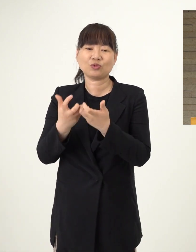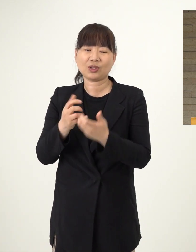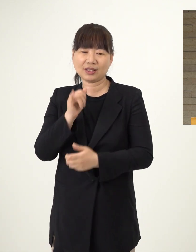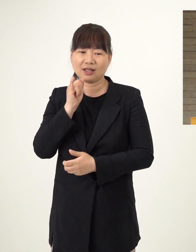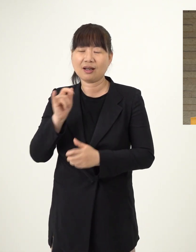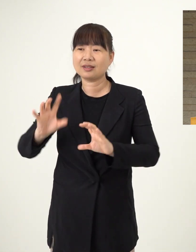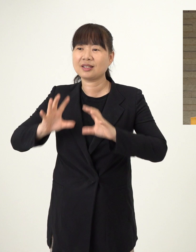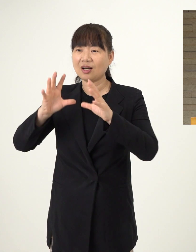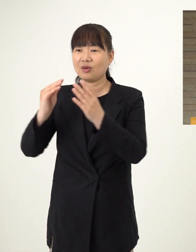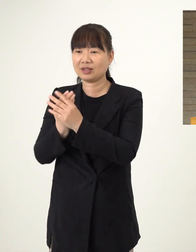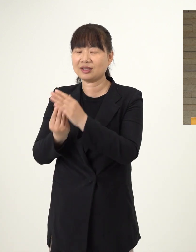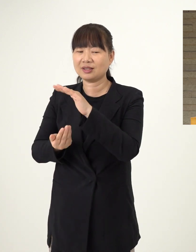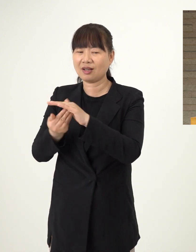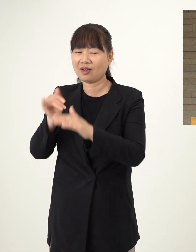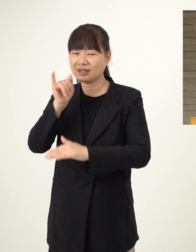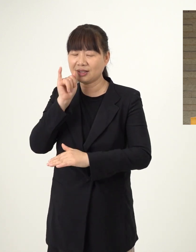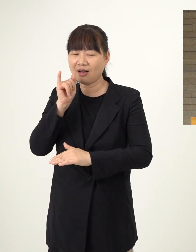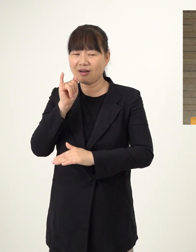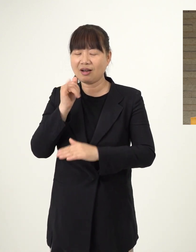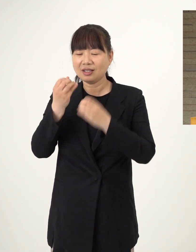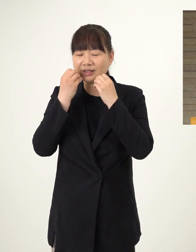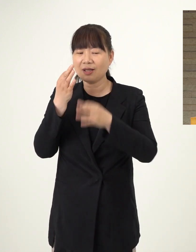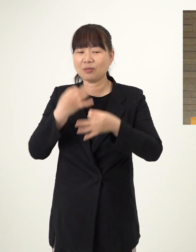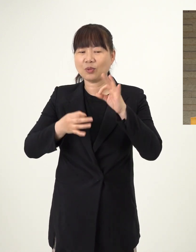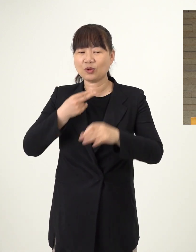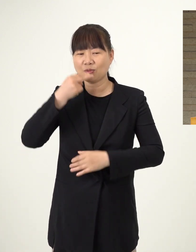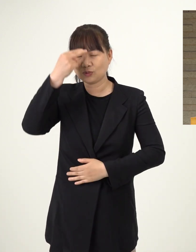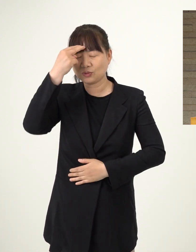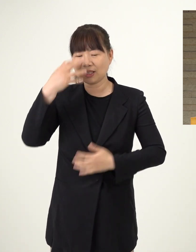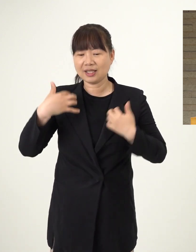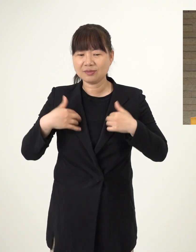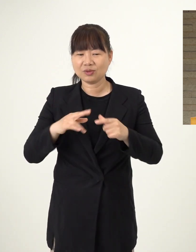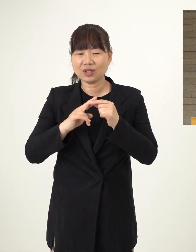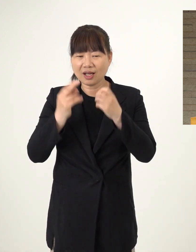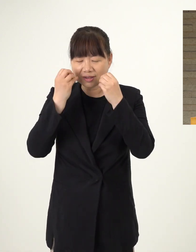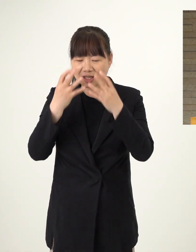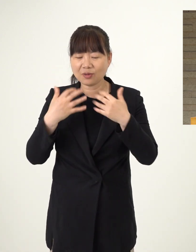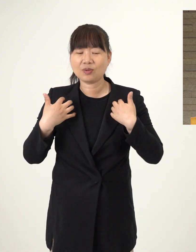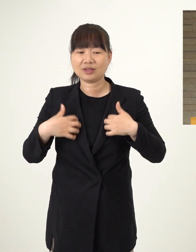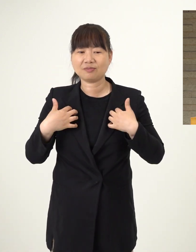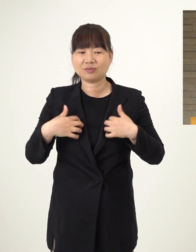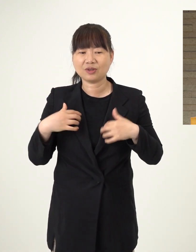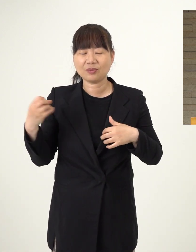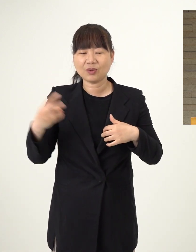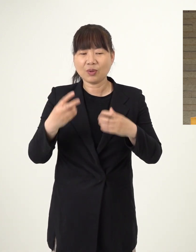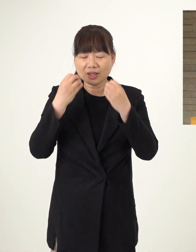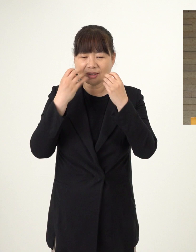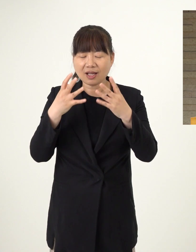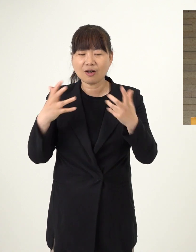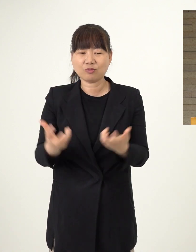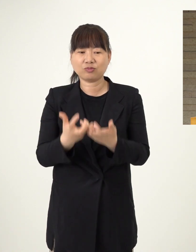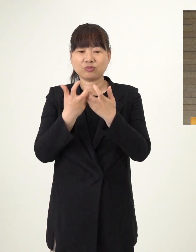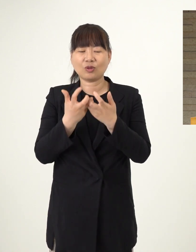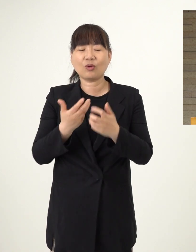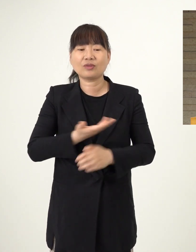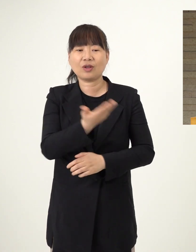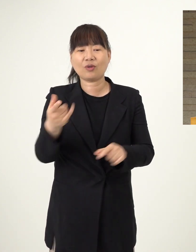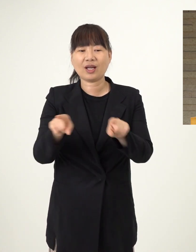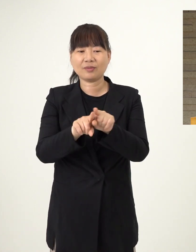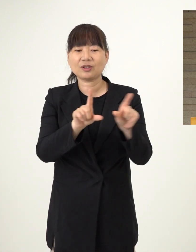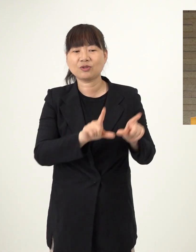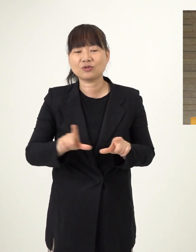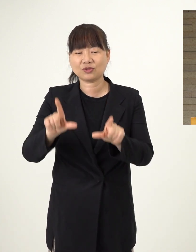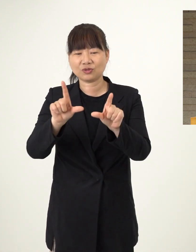나라가 완성이 되면 그 나라에서 새 포도주, 기쁨과 새로운 기쁨, 새로운 풍요를 너희와 함께